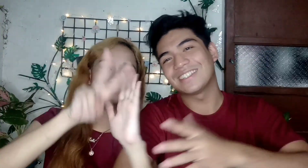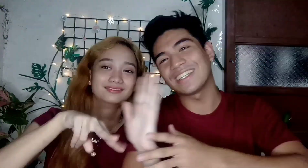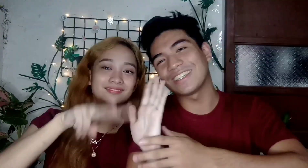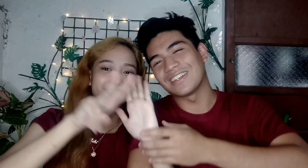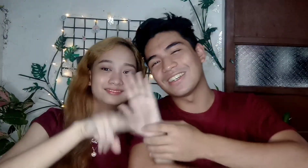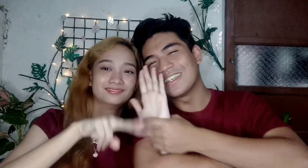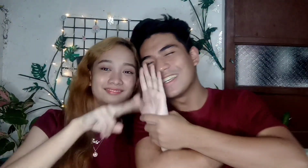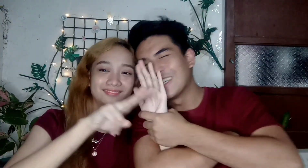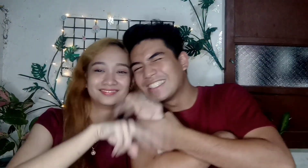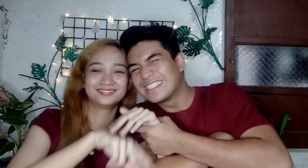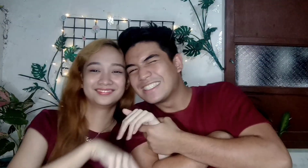na to.